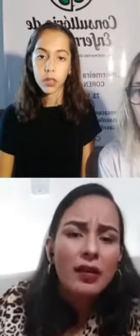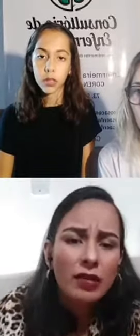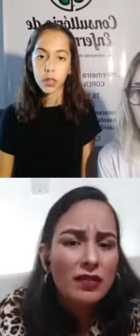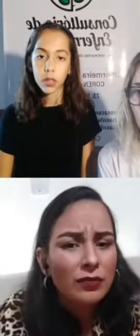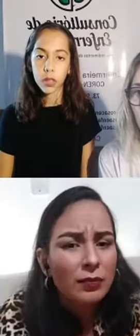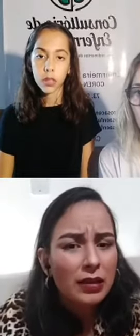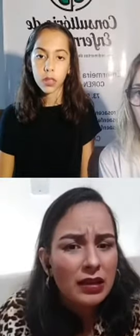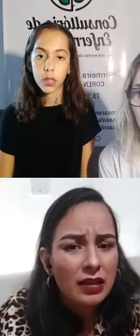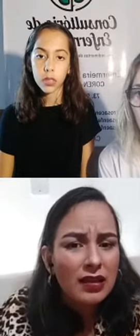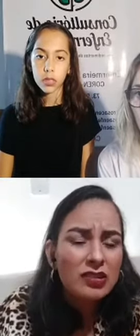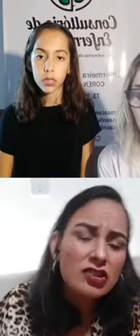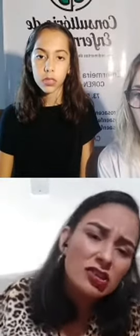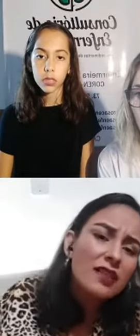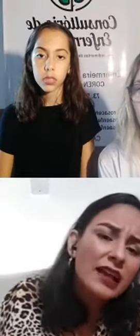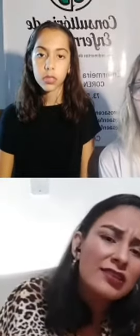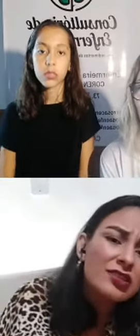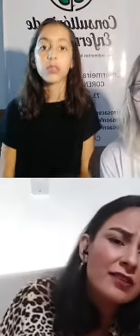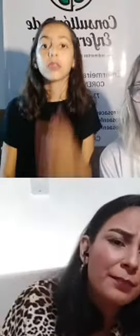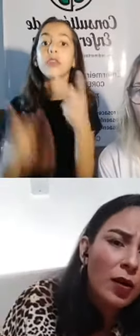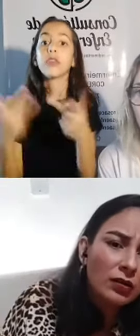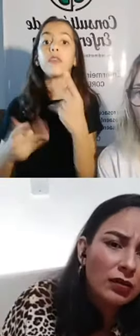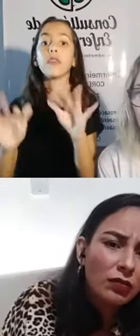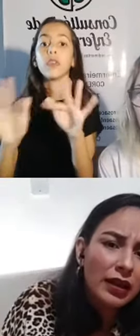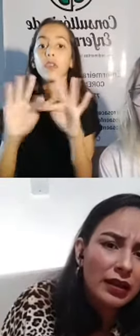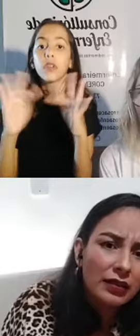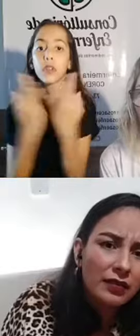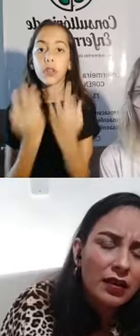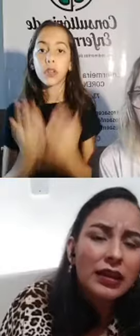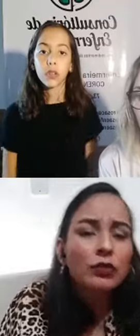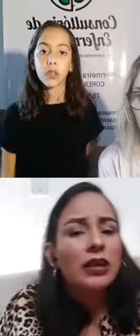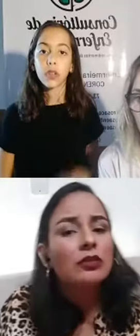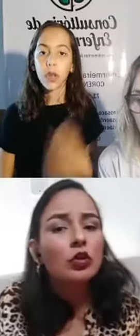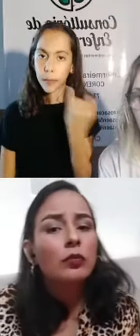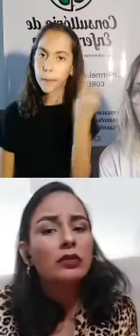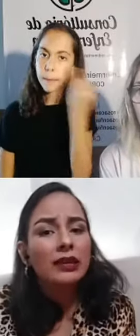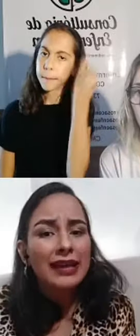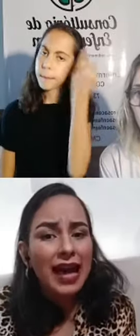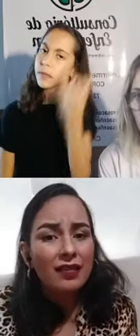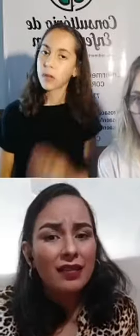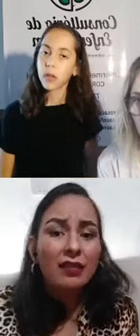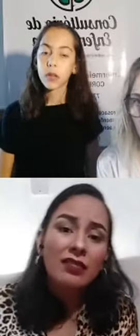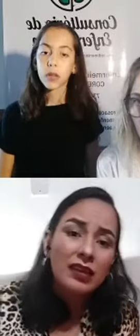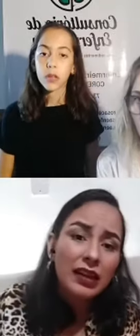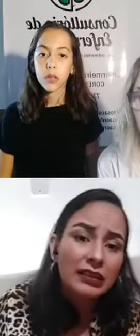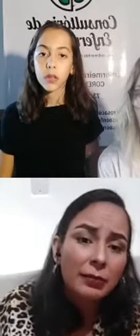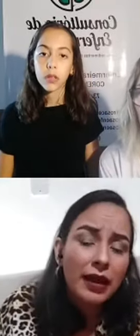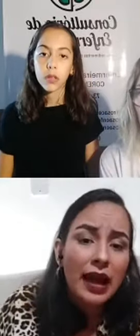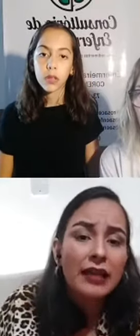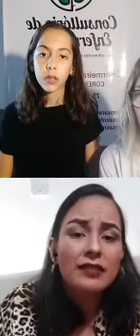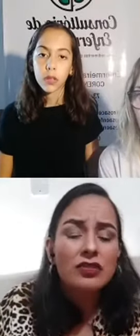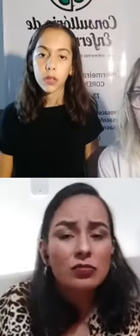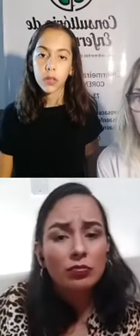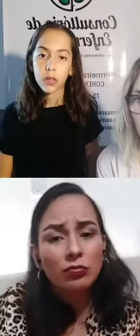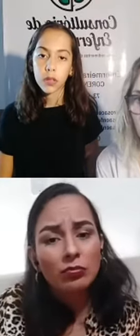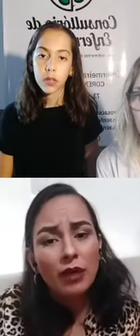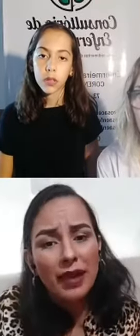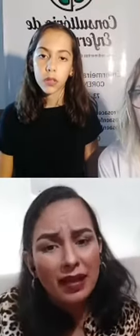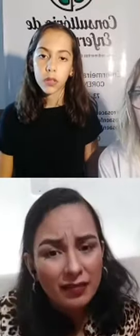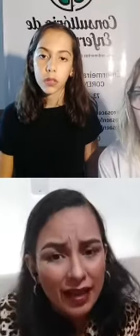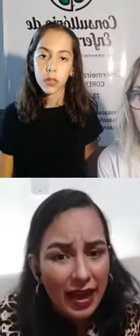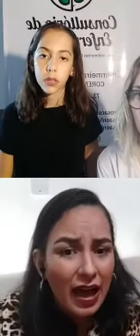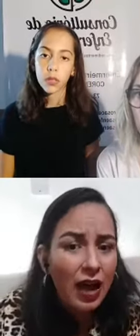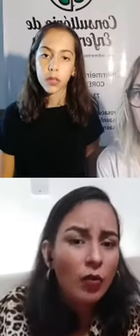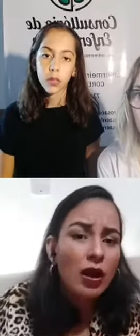conversar com essas famílias, a gente dizer que a gente se importa com eles, que não tá todo mundo em casa sem querer trabalhar, existe uma